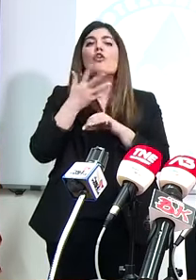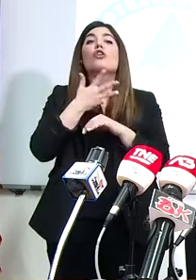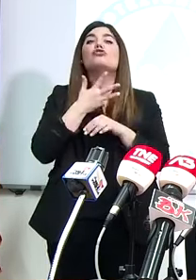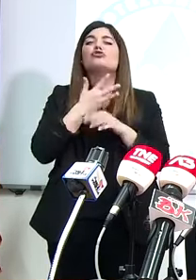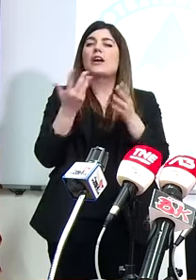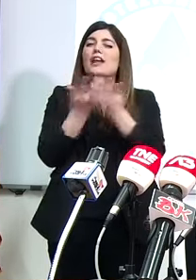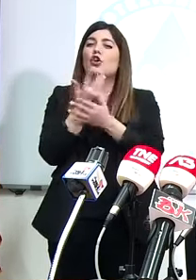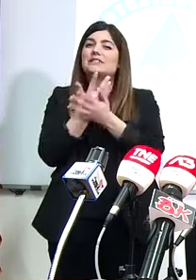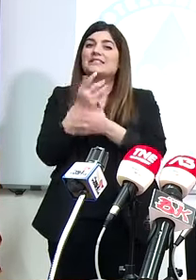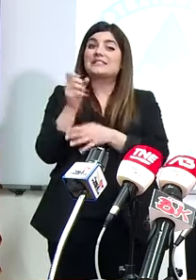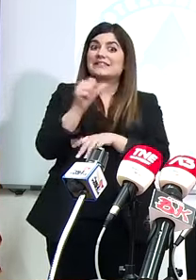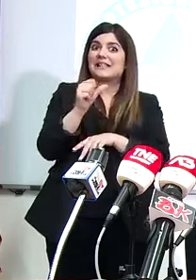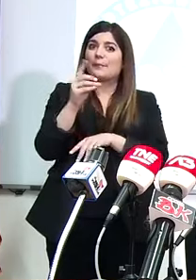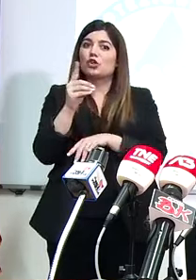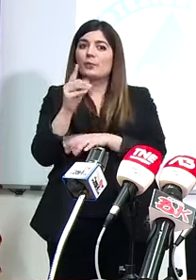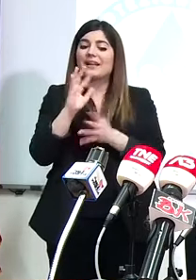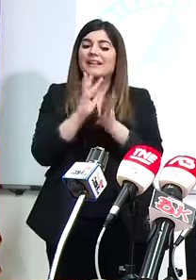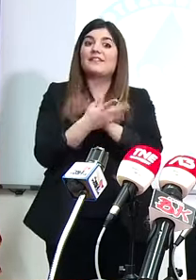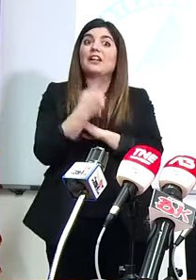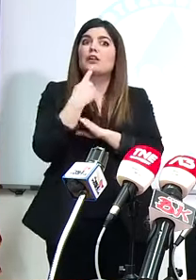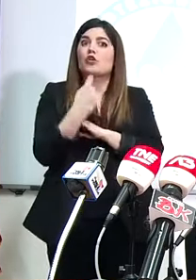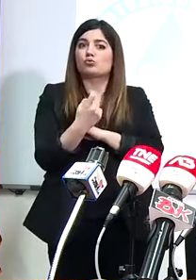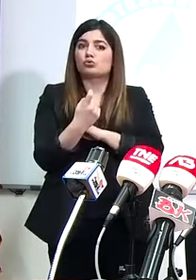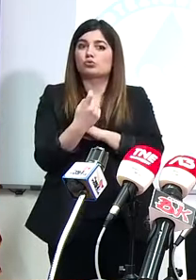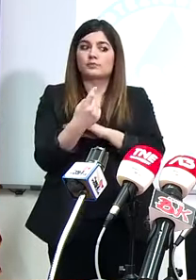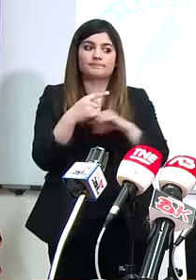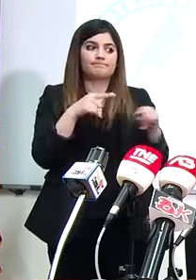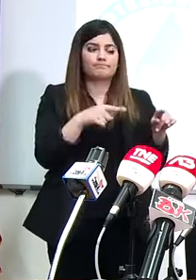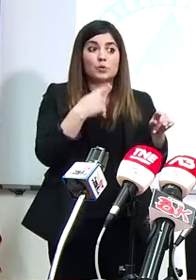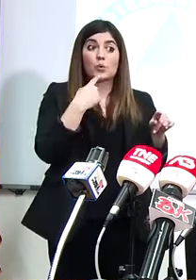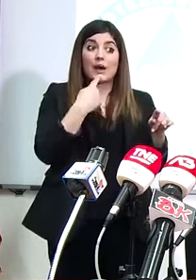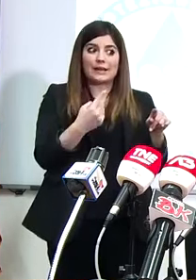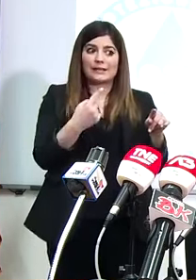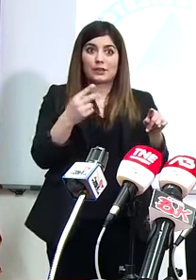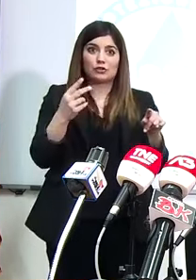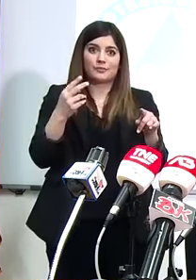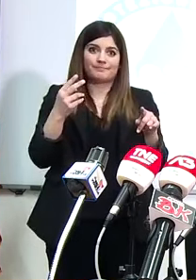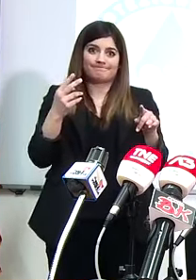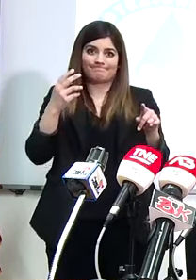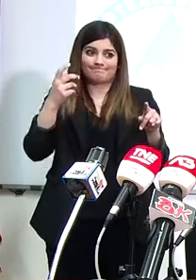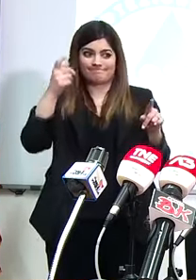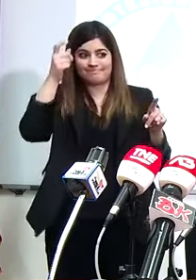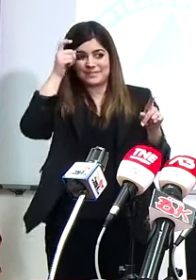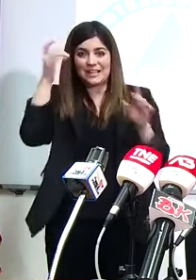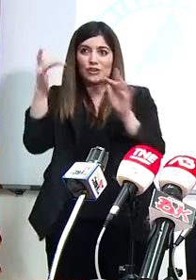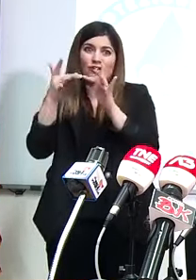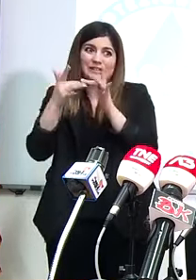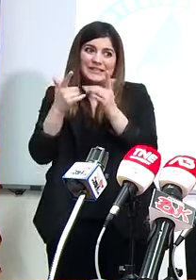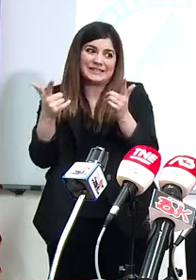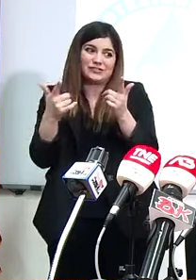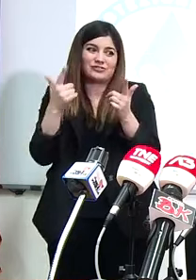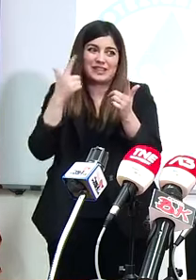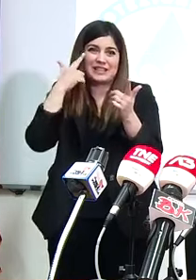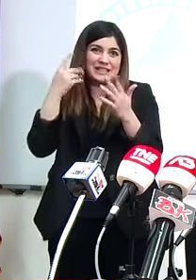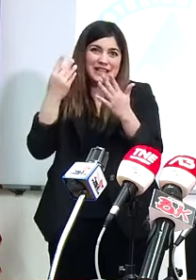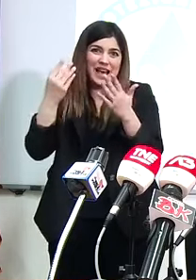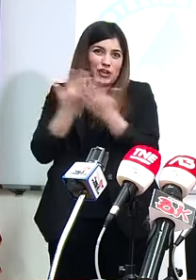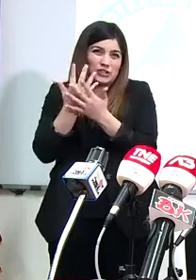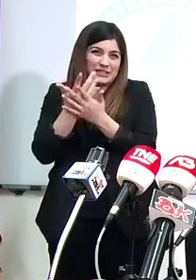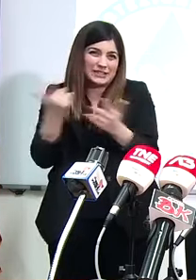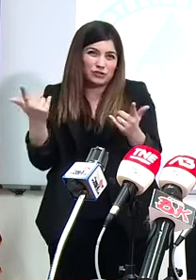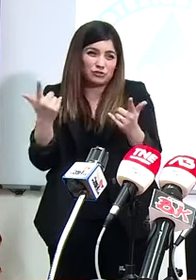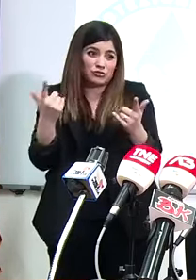non ha avuto contezza di questa nelle interlocuzioni con roma ma da ieri a oggi è noto qualcosa di più no posso